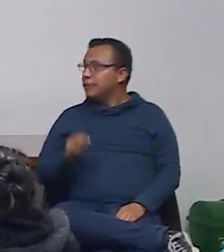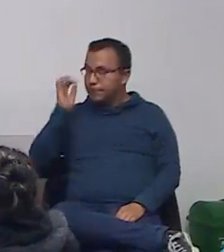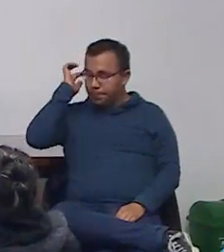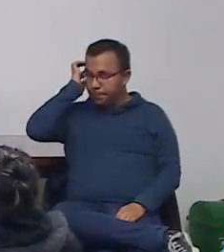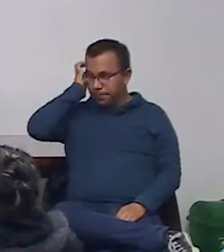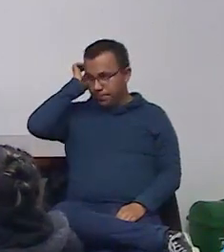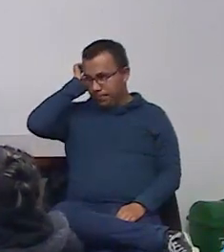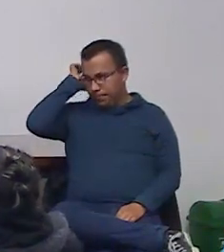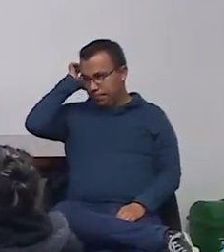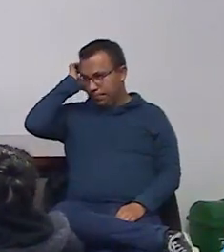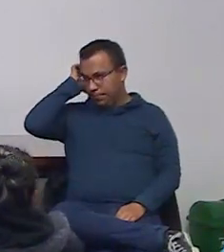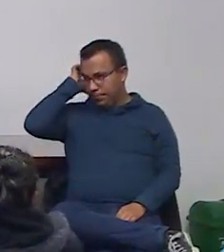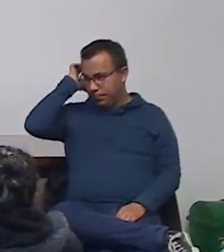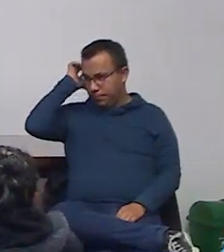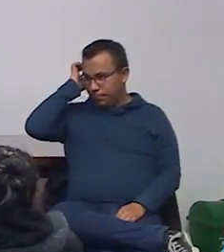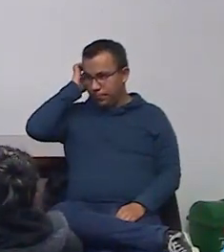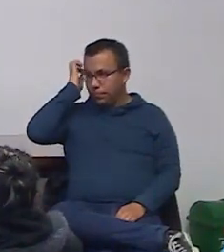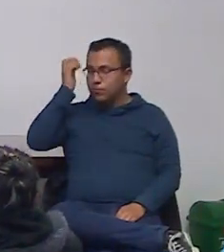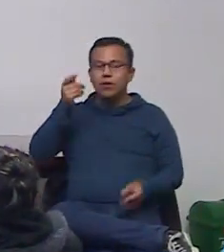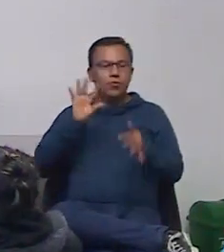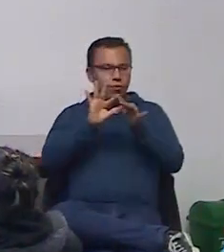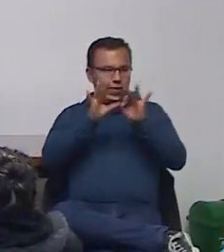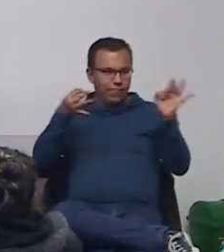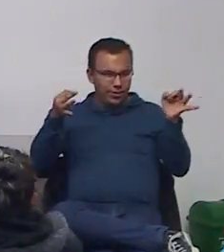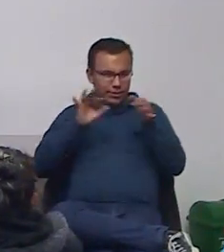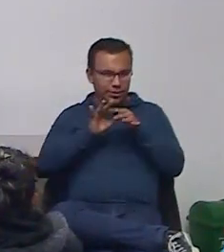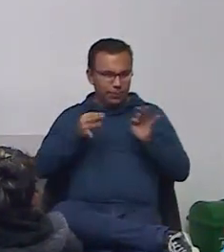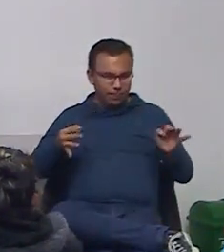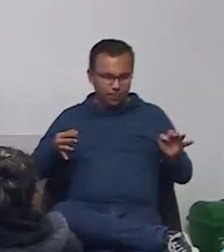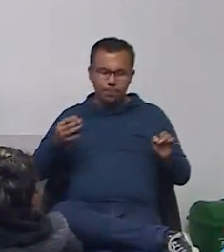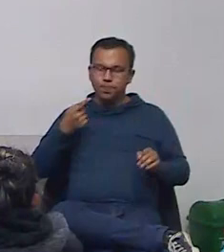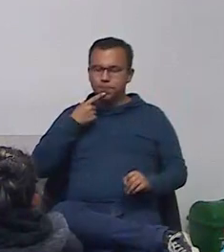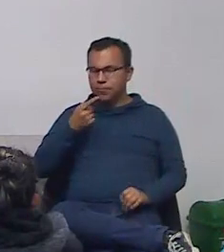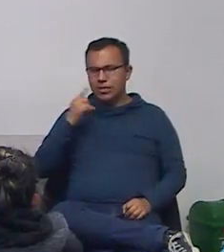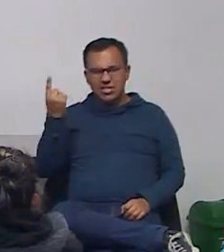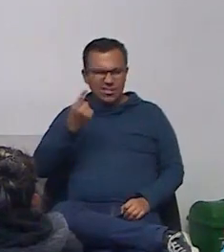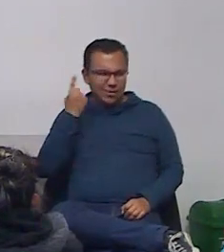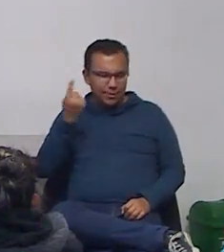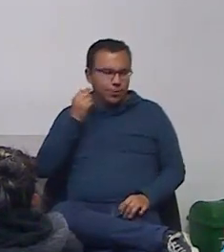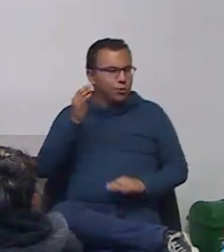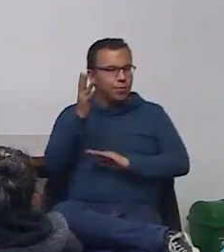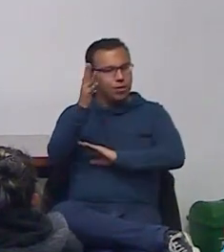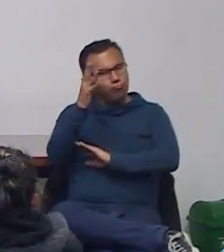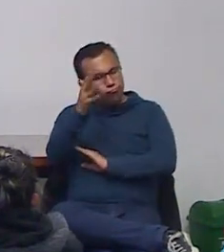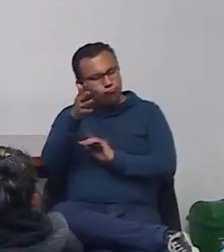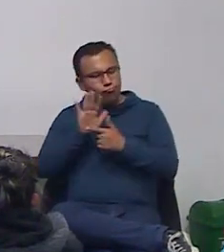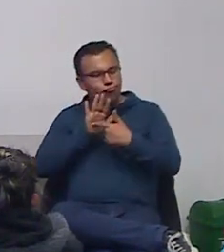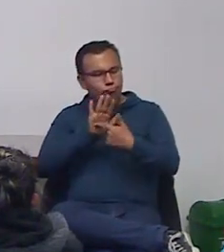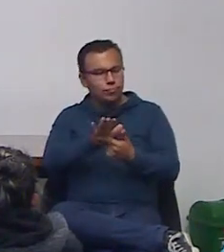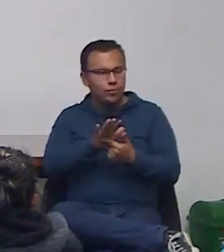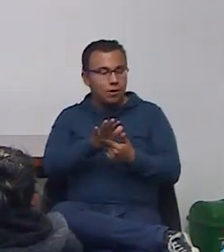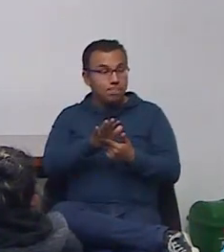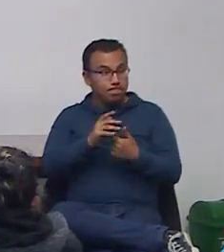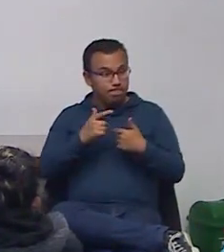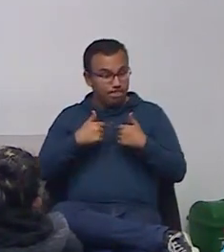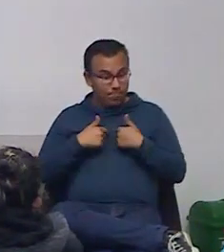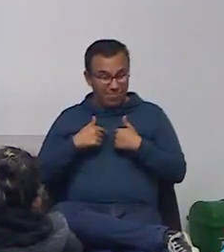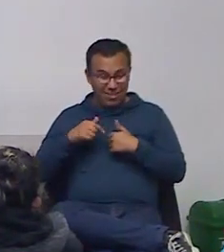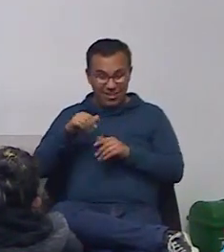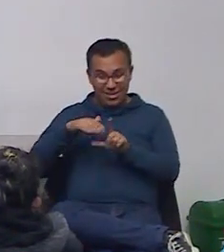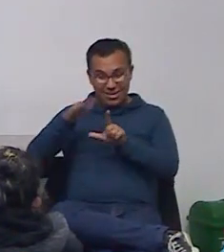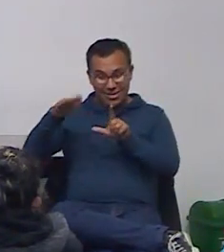bueno esto Esto es una frase que quiero como compartirles y suelo compartirles mis presentaciones y es la relación con el